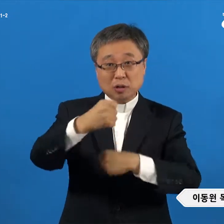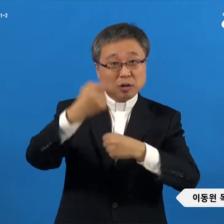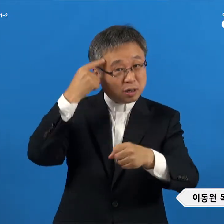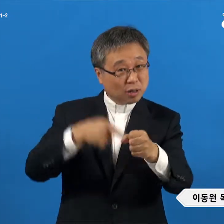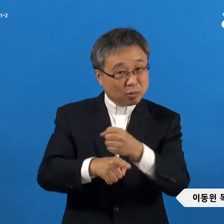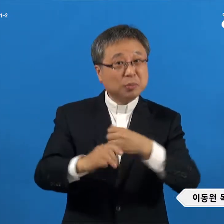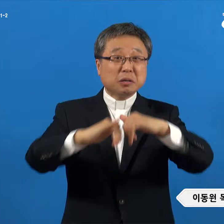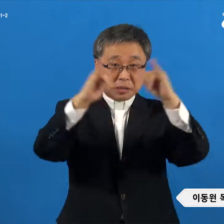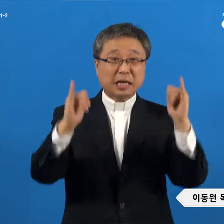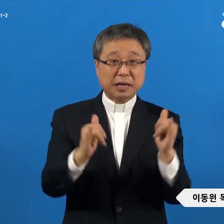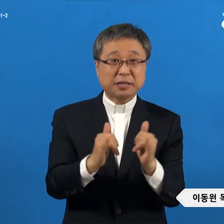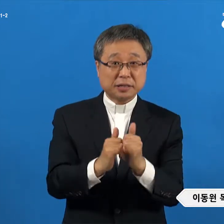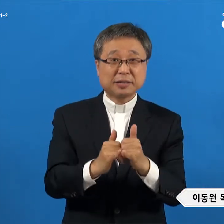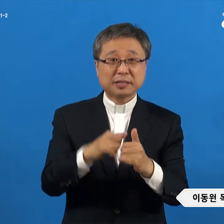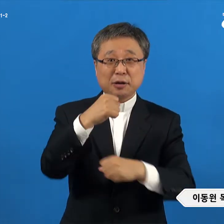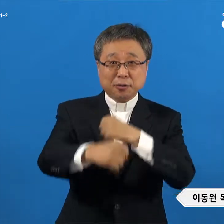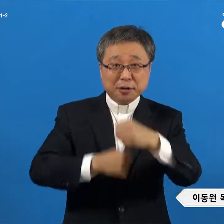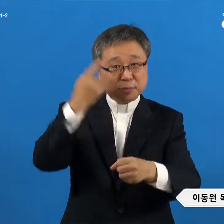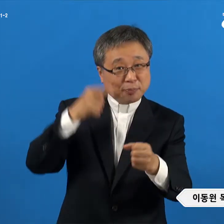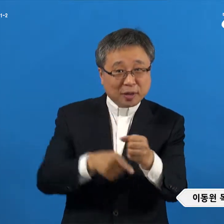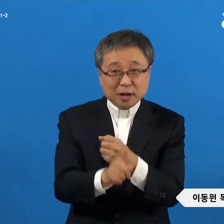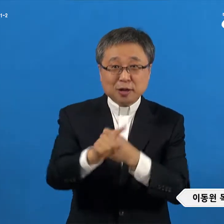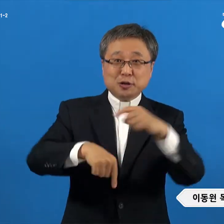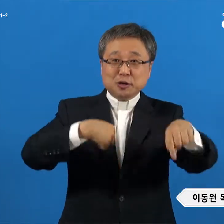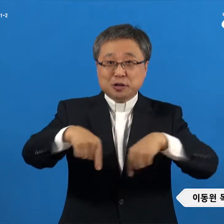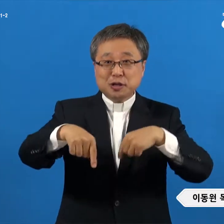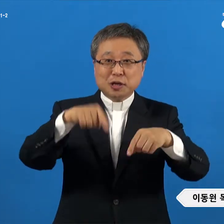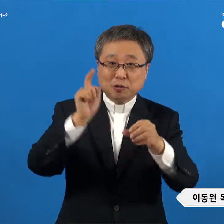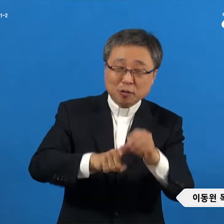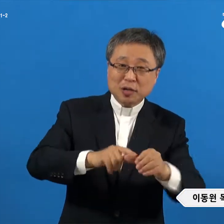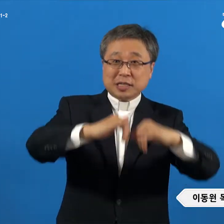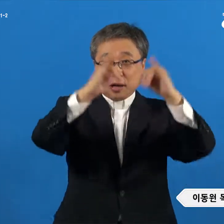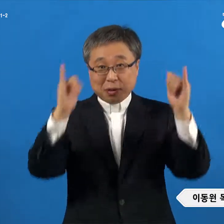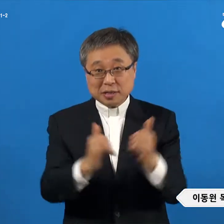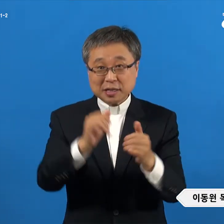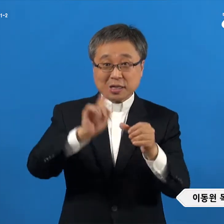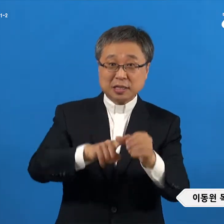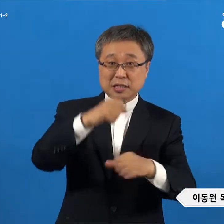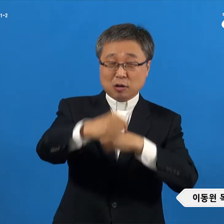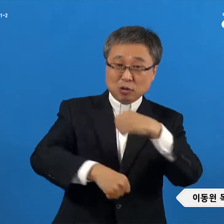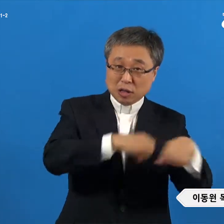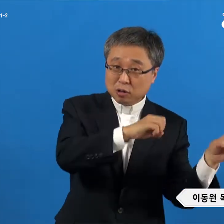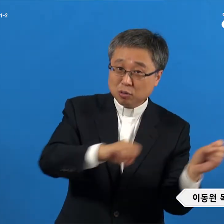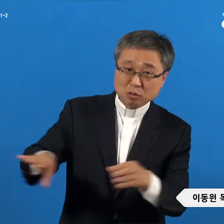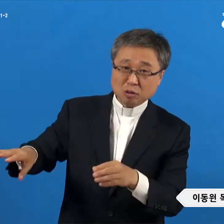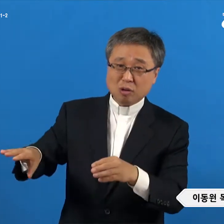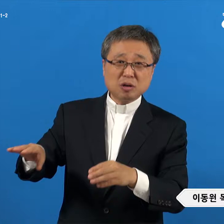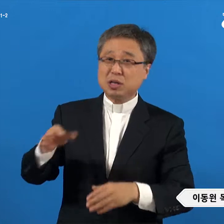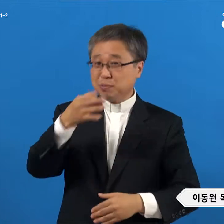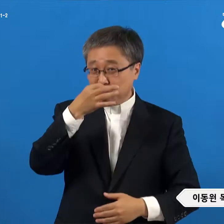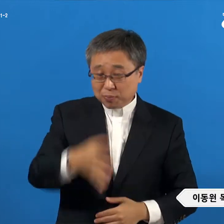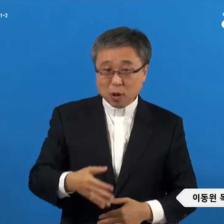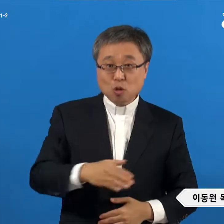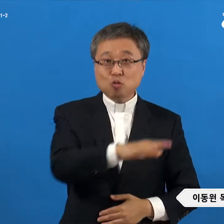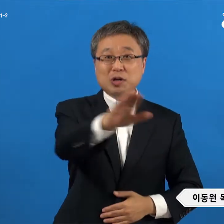자유입니다. 정치적이고 사회적인 자유를 잃는 것도 비극입니다. 여러분, 우리나라에서